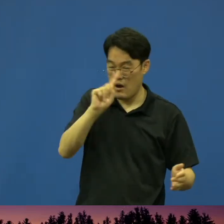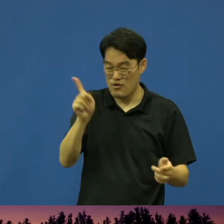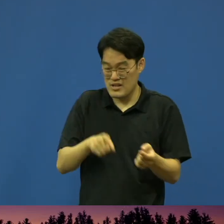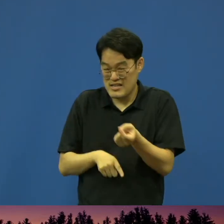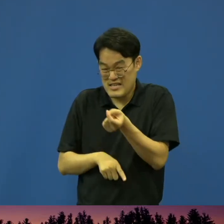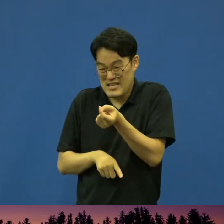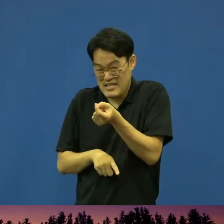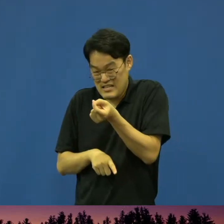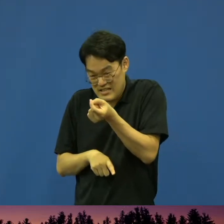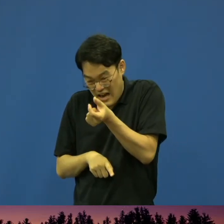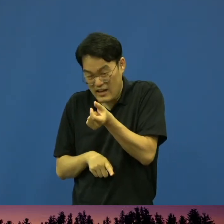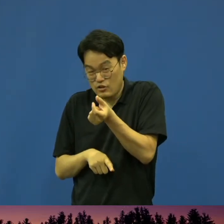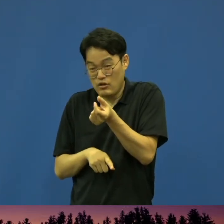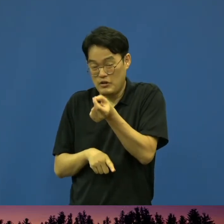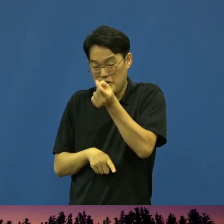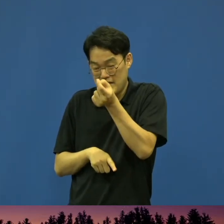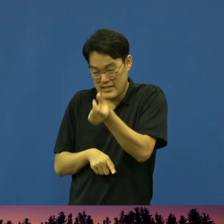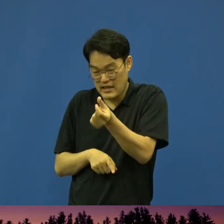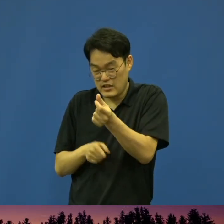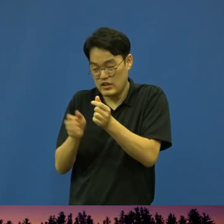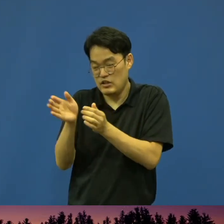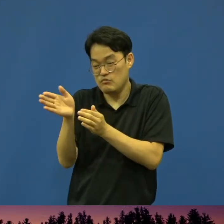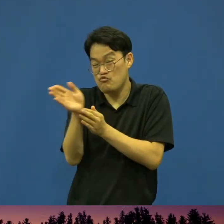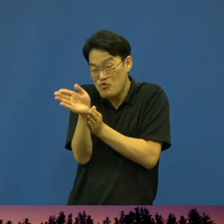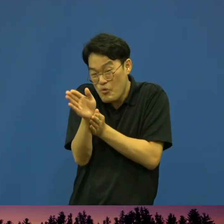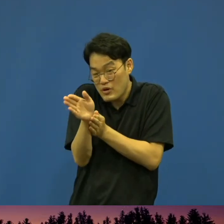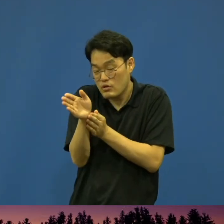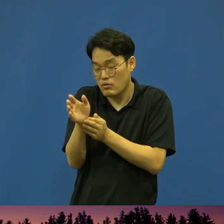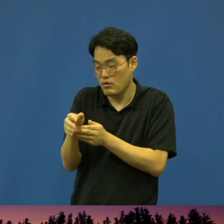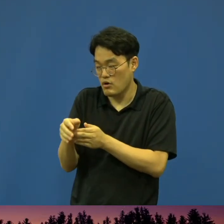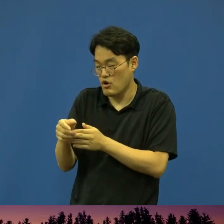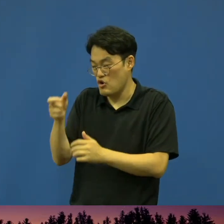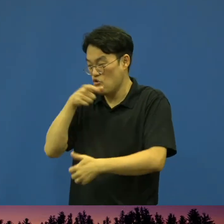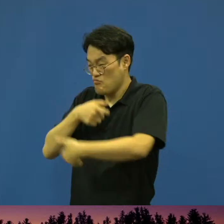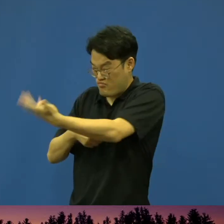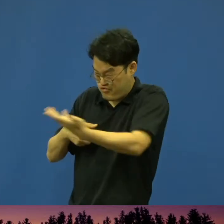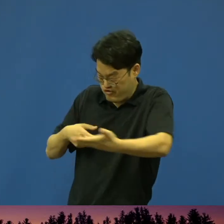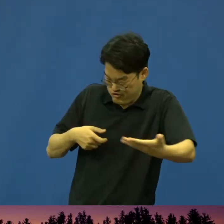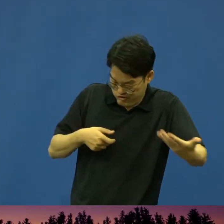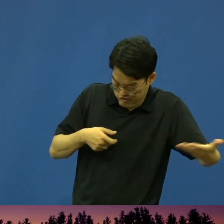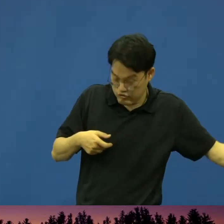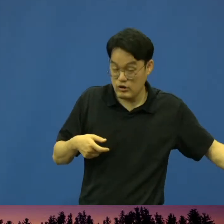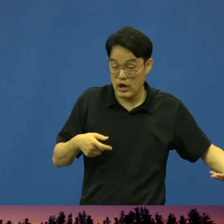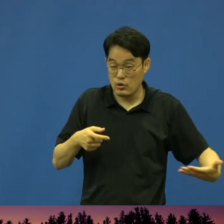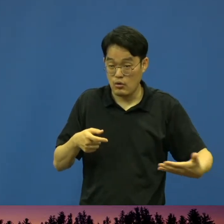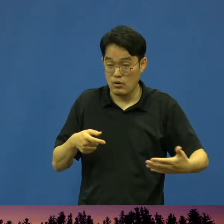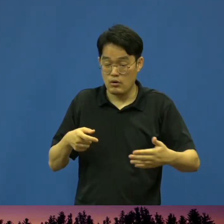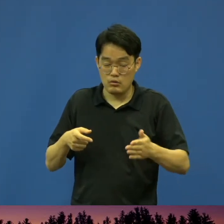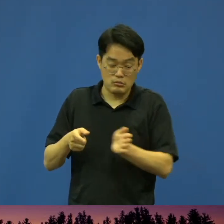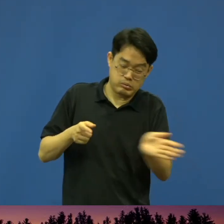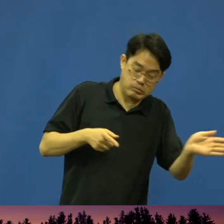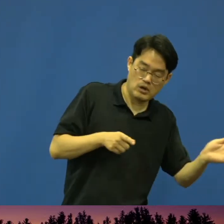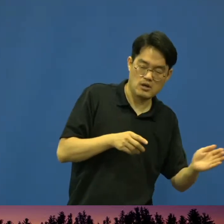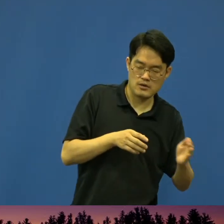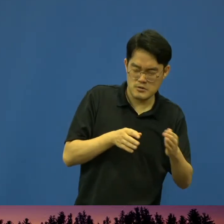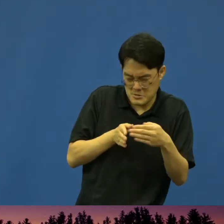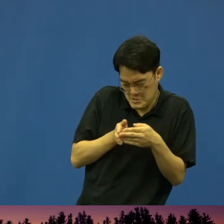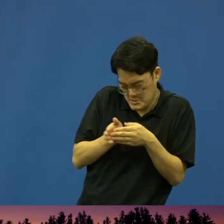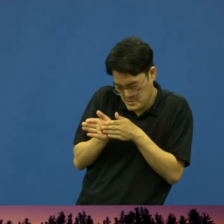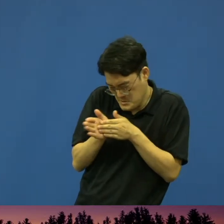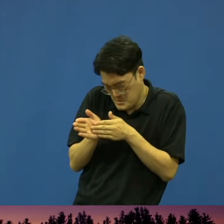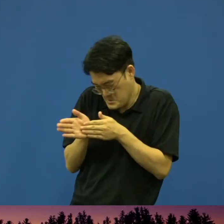살아있는 송사리는 물결을 따라 떠내려가지 않습니다. 살아있는 송사리는 물결을 헤치며 거슬러